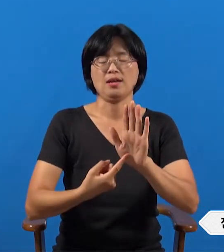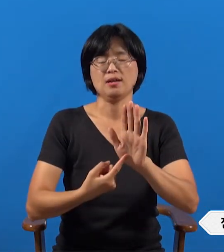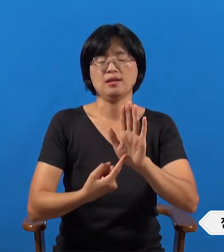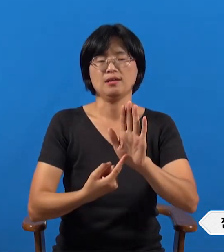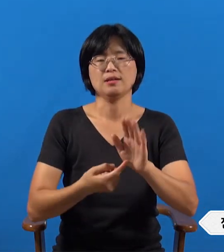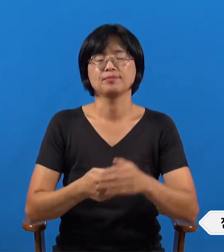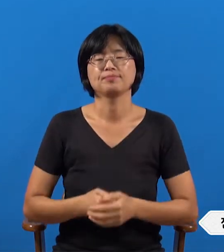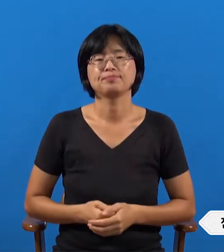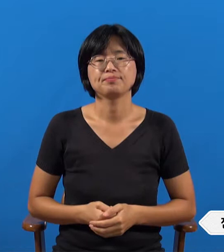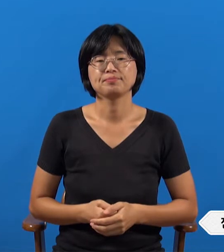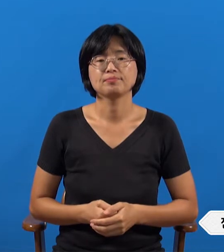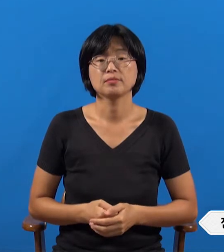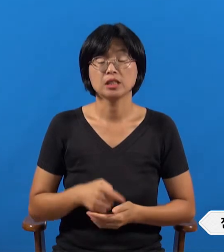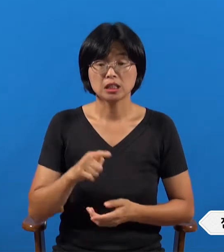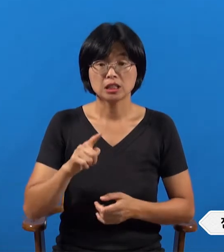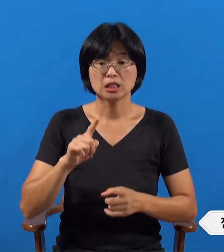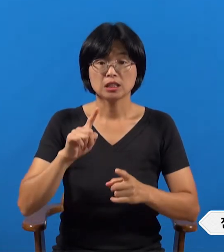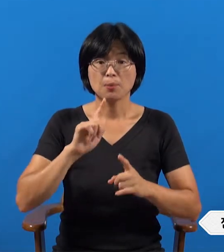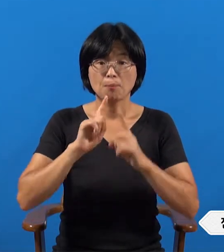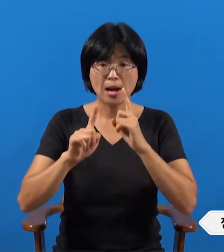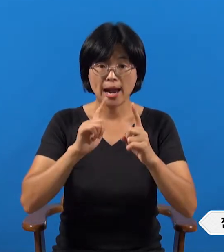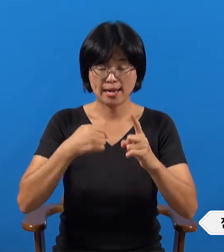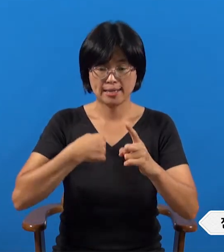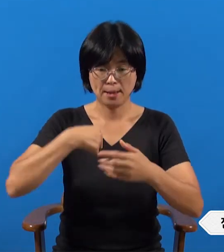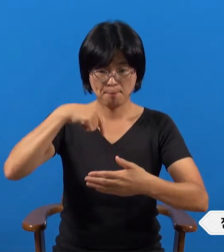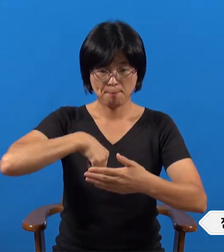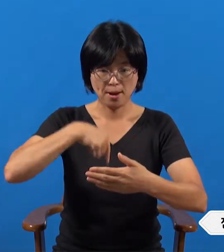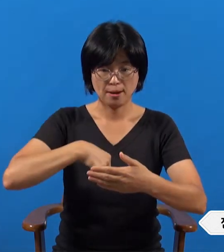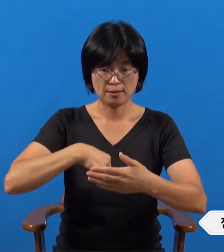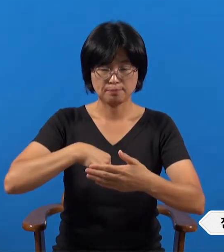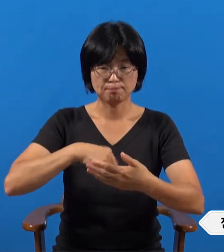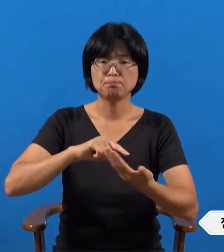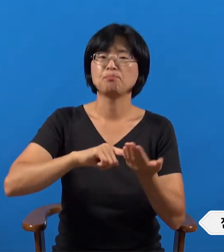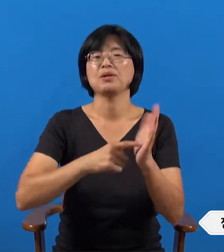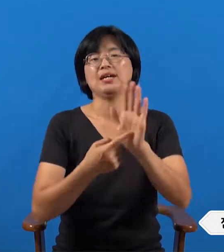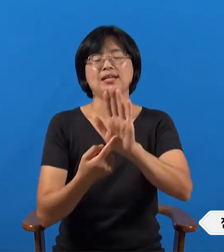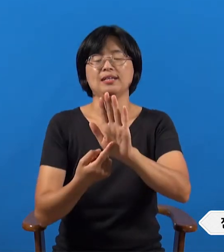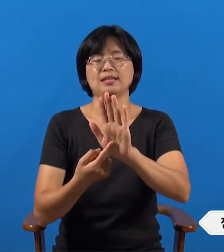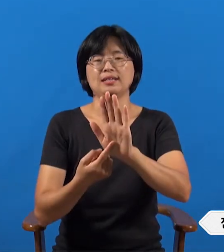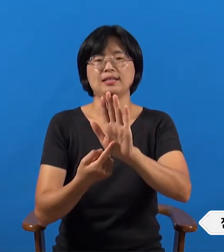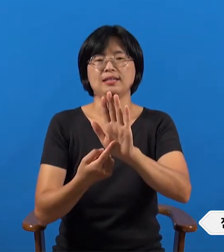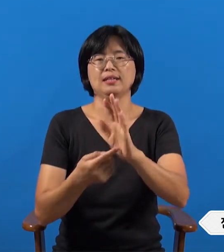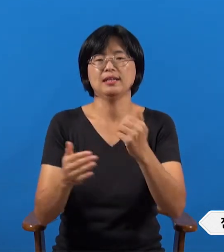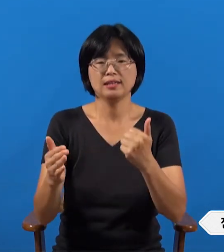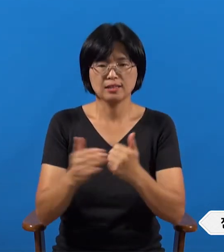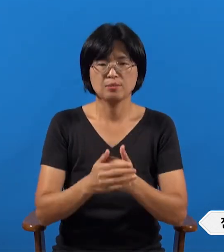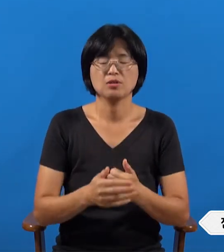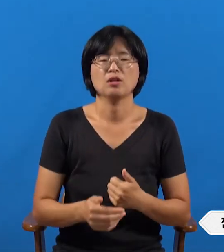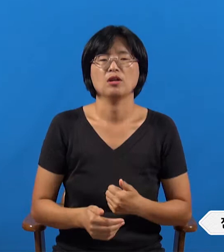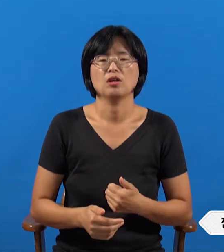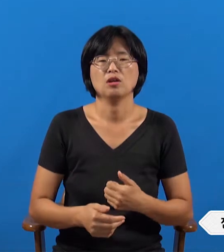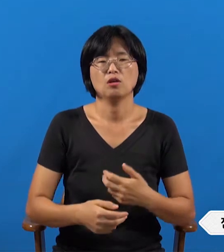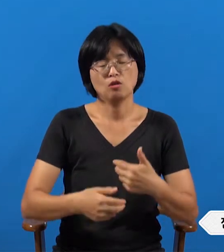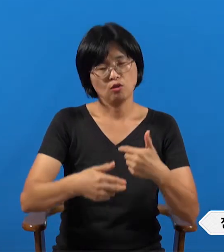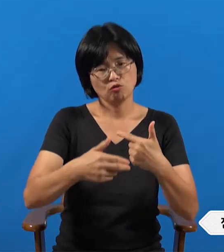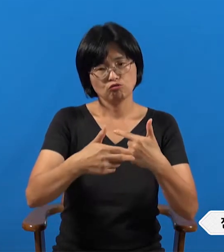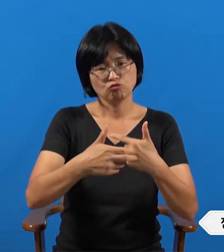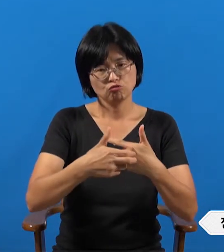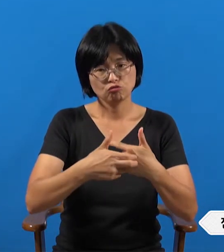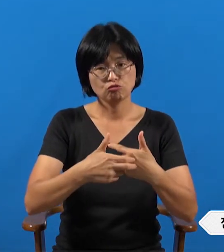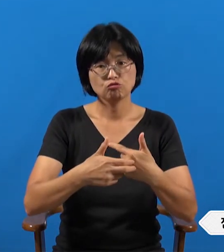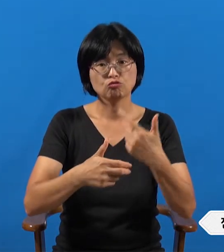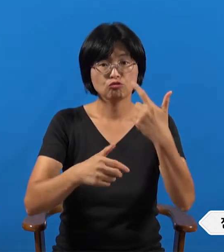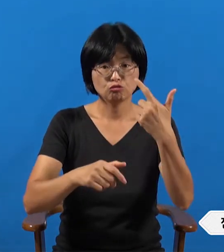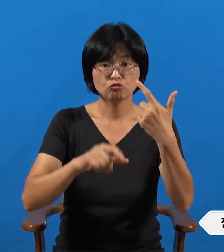이야기해 줍니다. 바로 그 말이 나의 마음을 말하기 때문입니다. 그래서 성경은 누가복음 6장